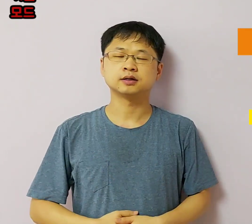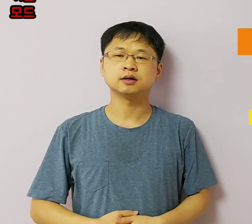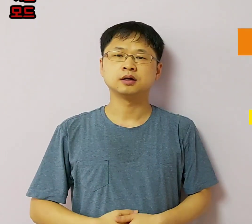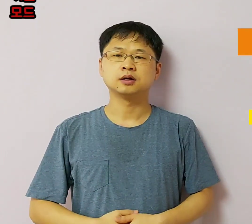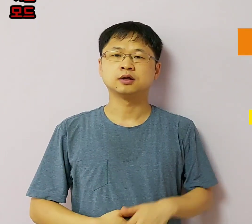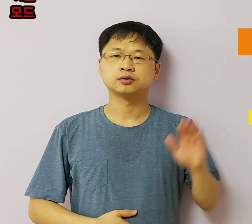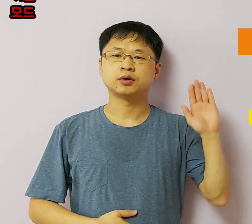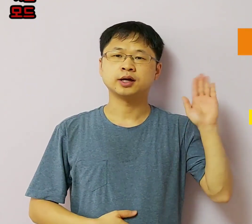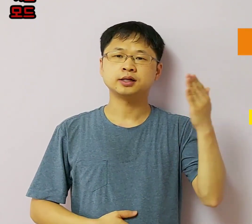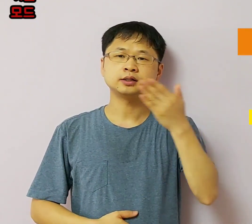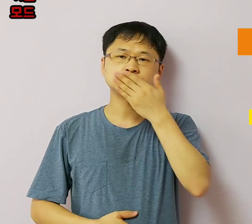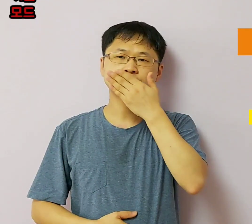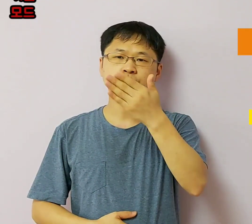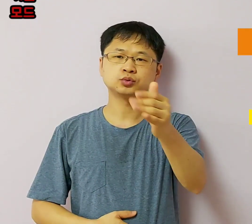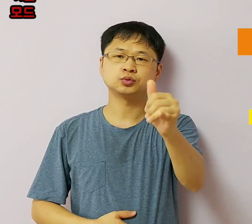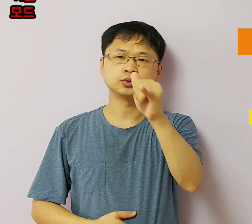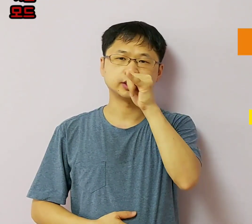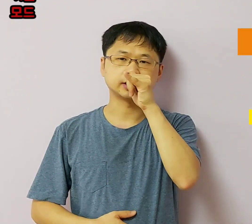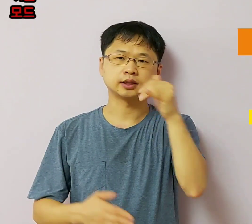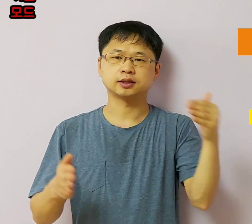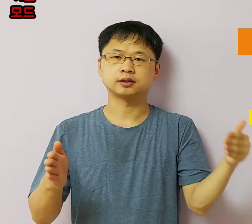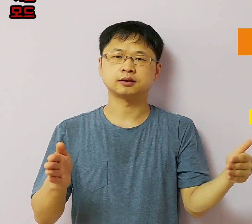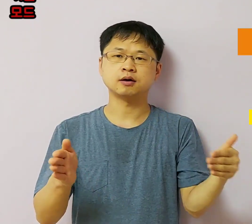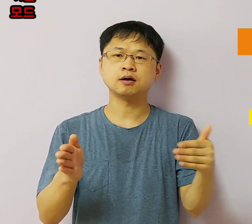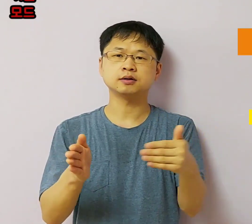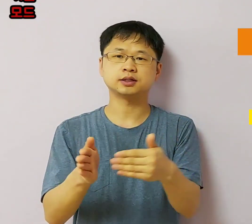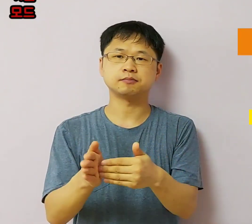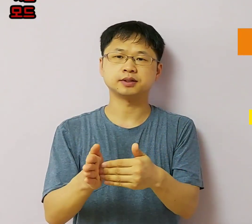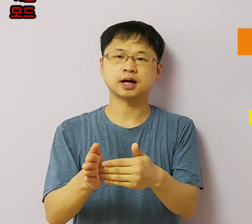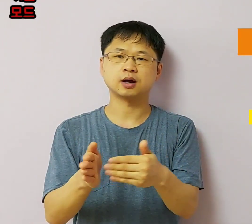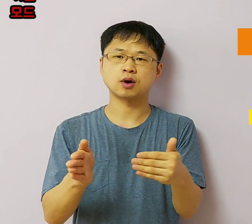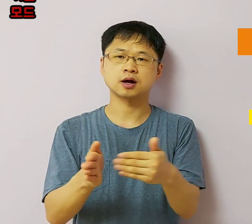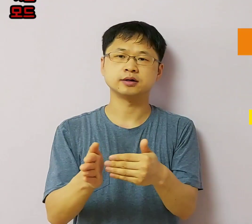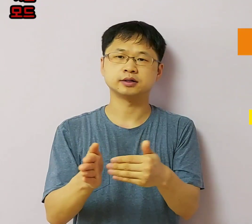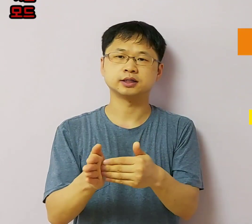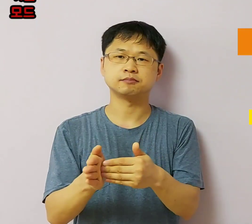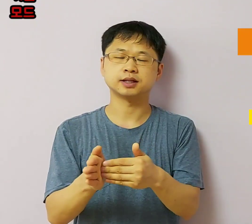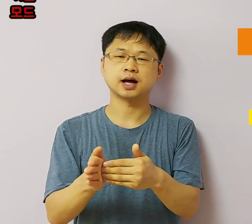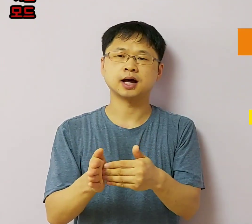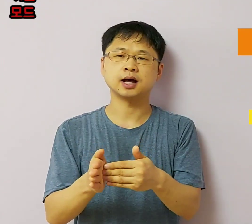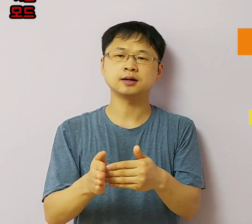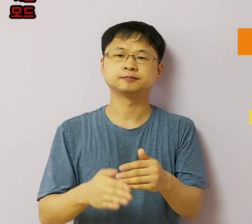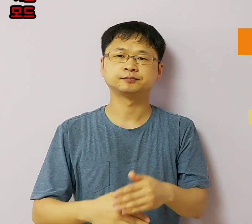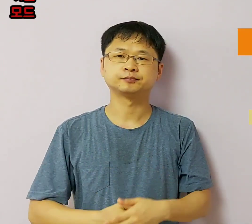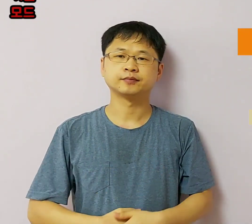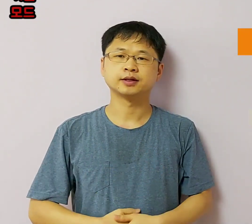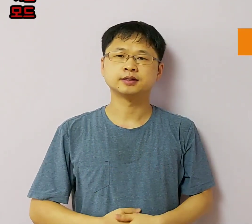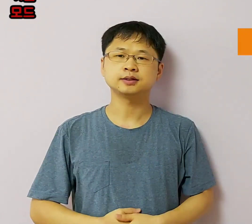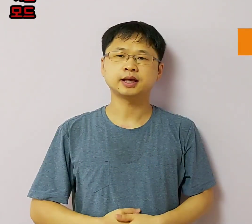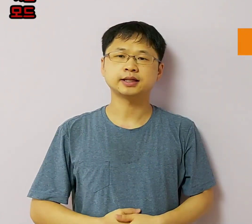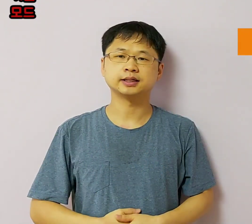그래서 될 수 있던이 됩니다. 과거형이 됩니다. 그때